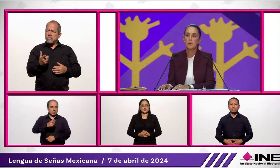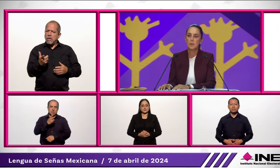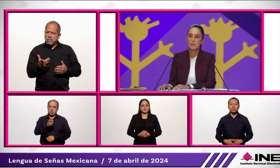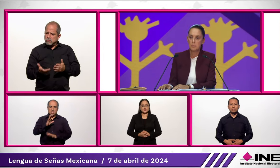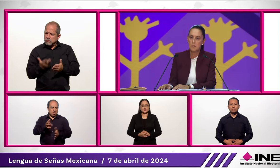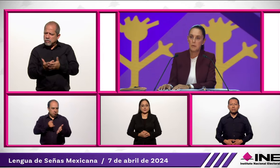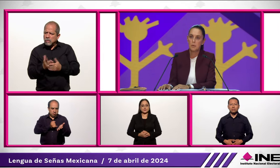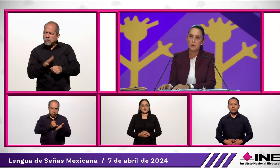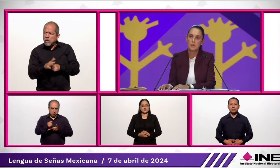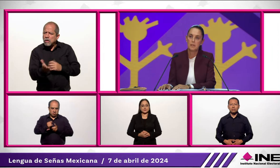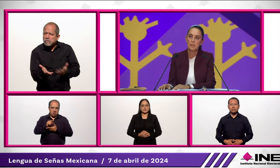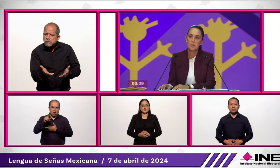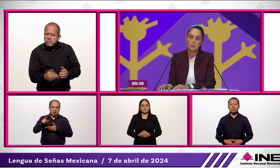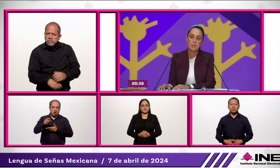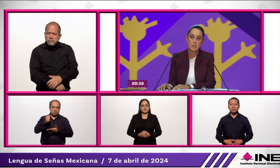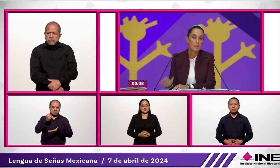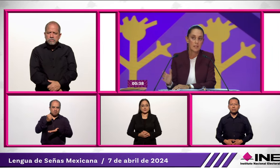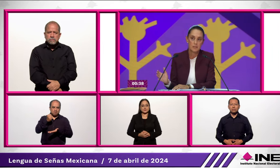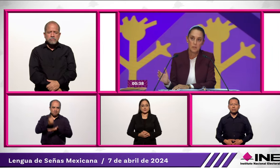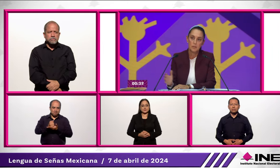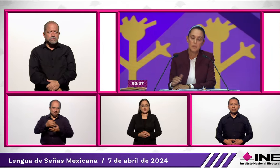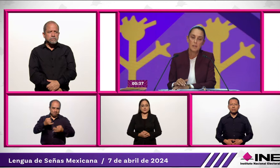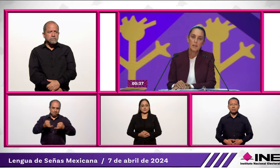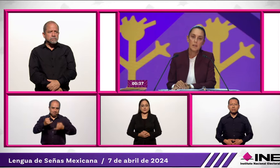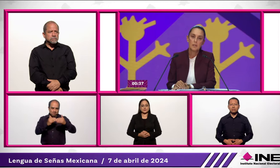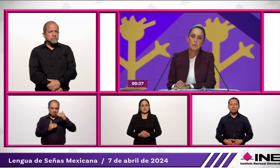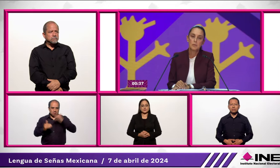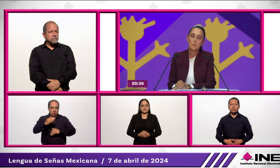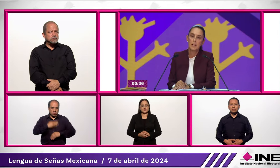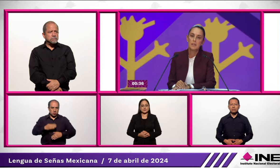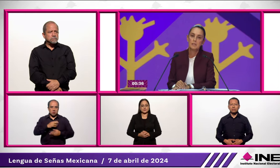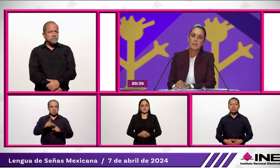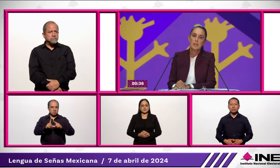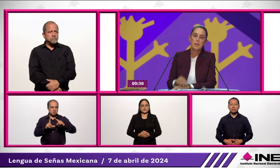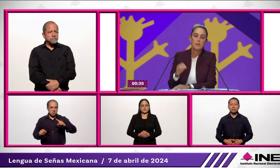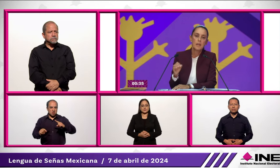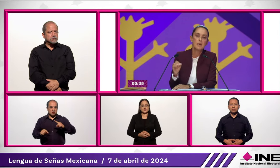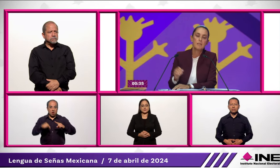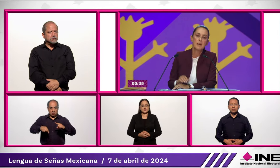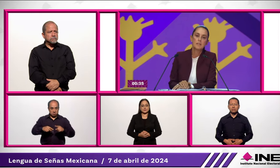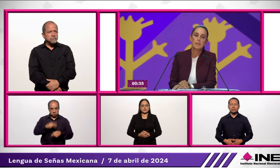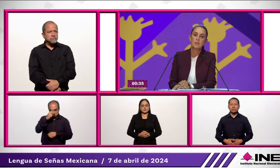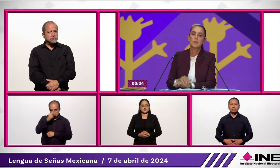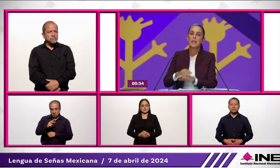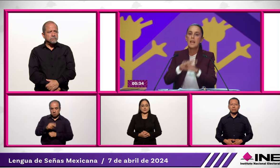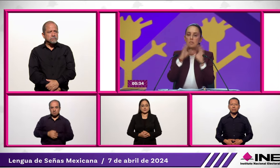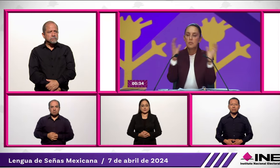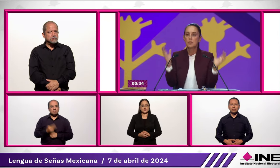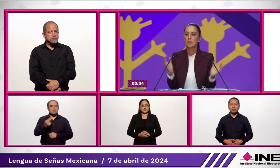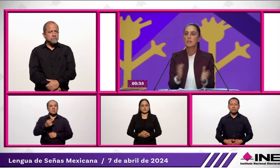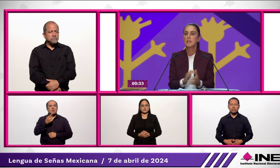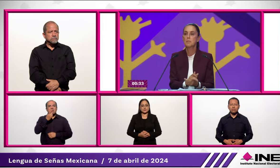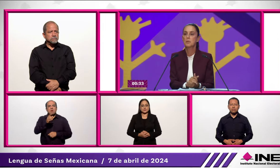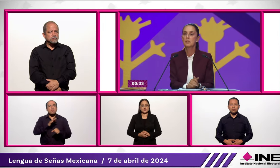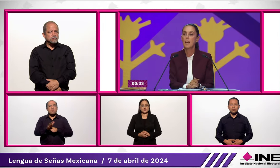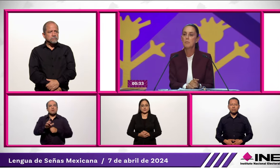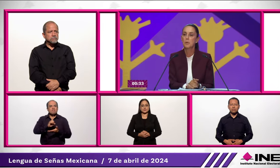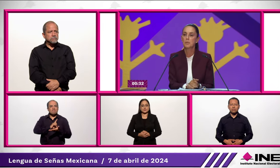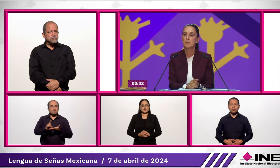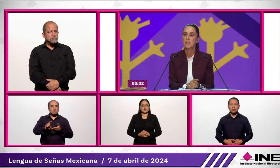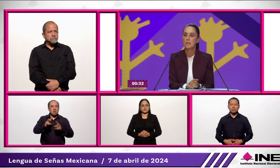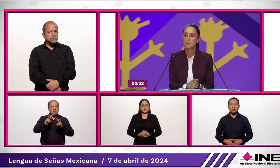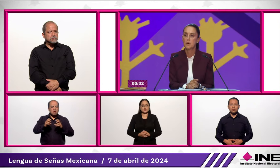ya lo decidió la Suprema Corte de Justicia de la Nación en nuestro país Y lo que hay que hablar es de los derechos en